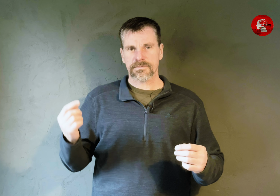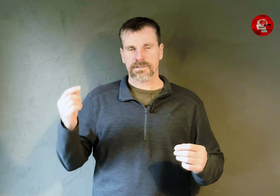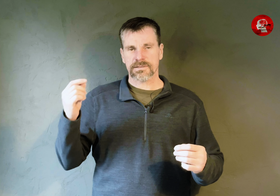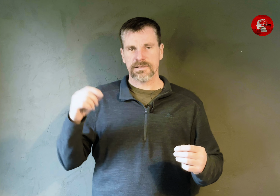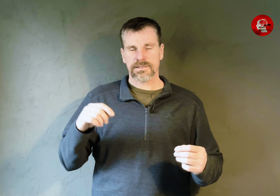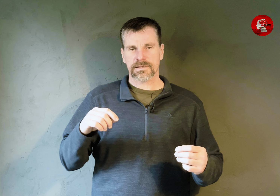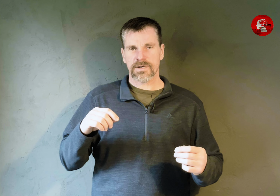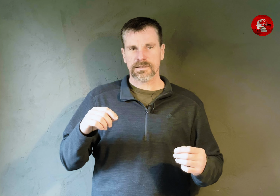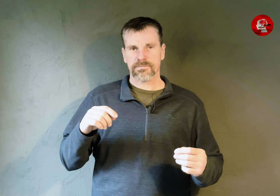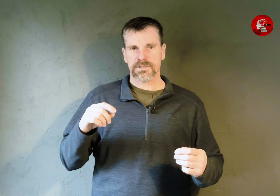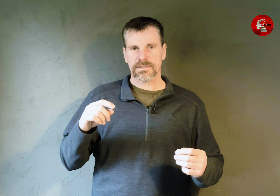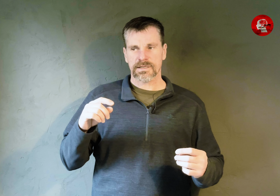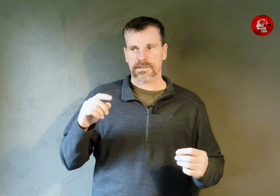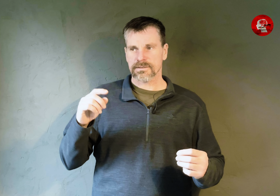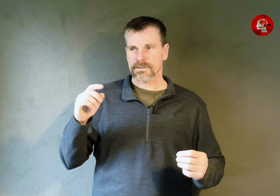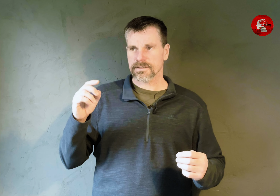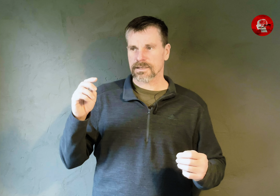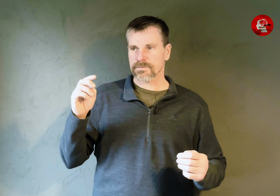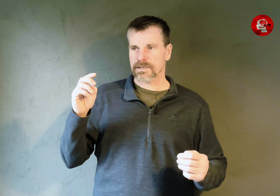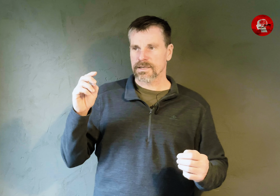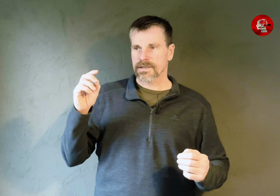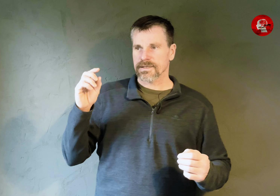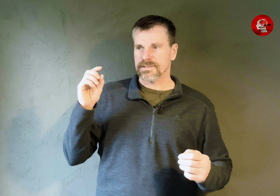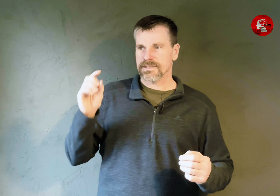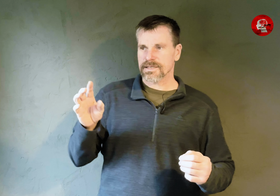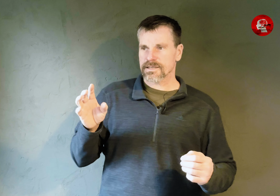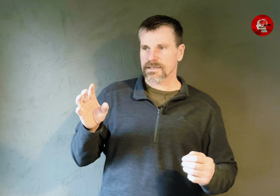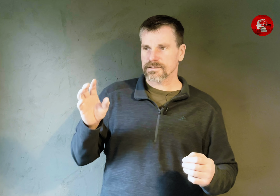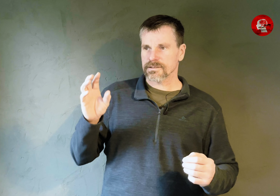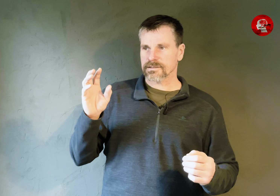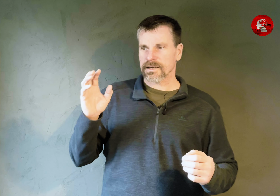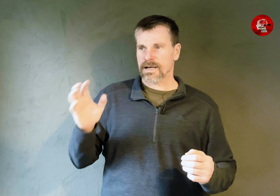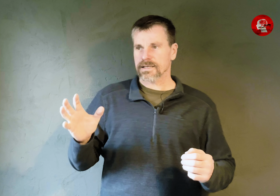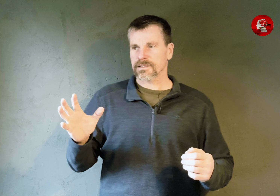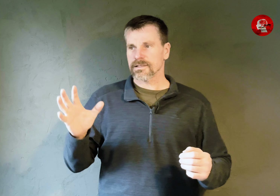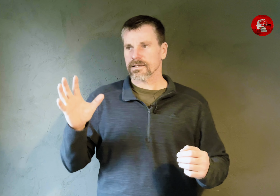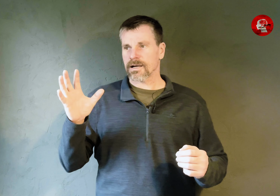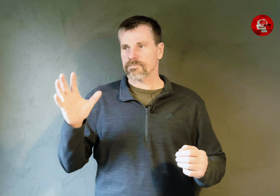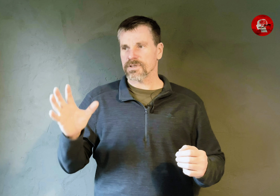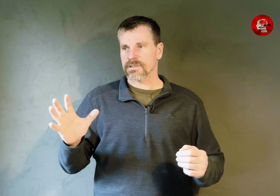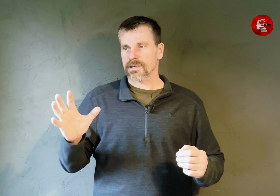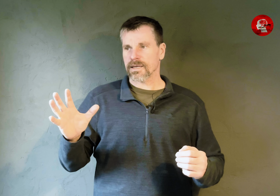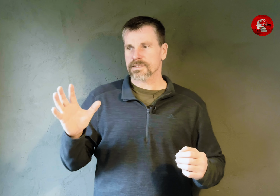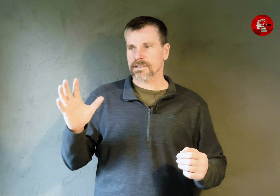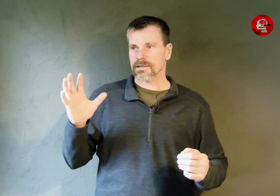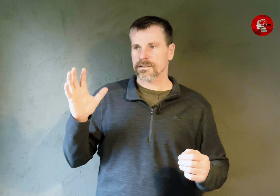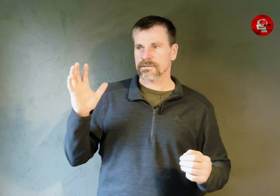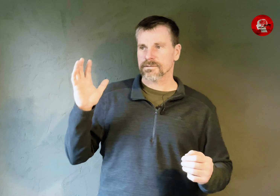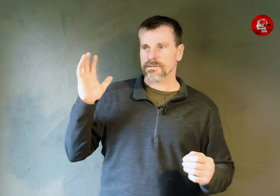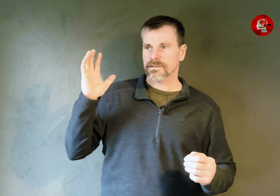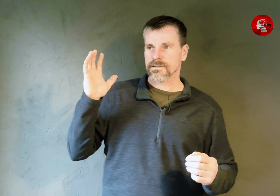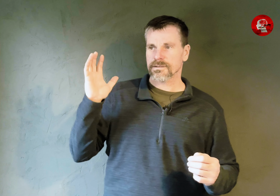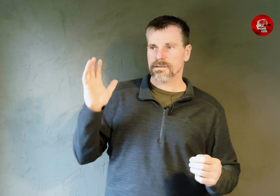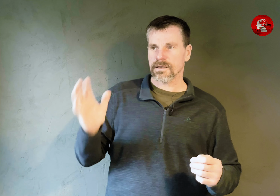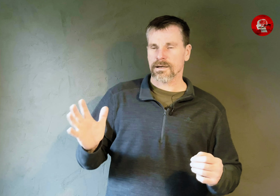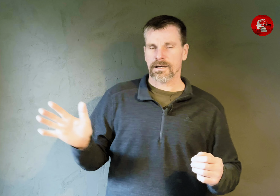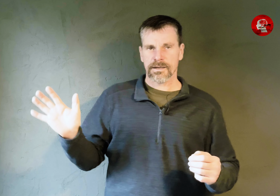was stil jetzt gemacht hat mit dieser ich sag mal säge kette 3 8 rapid hexa rh